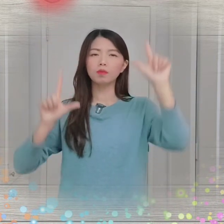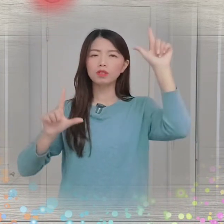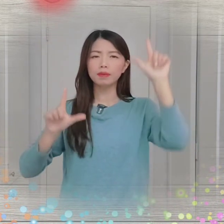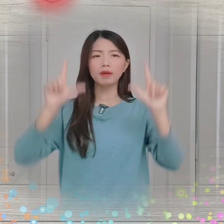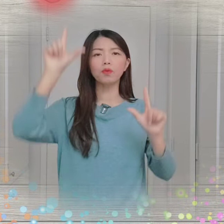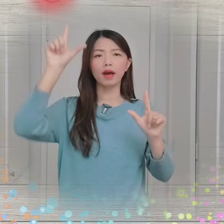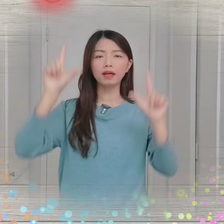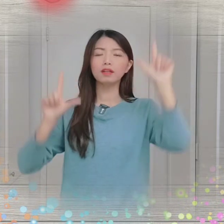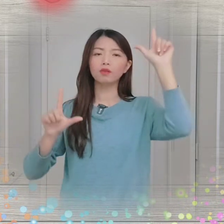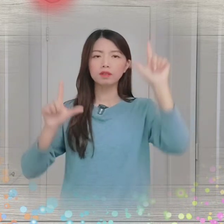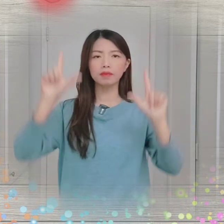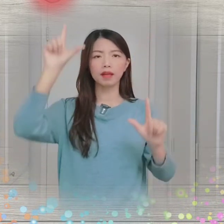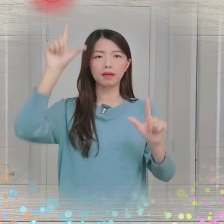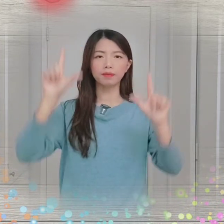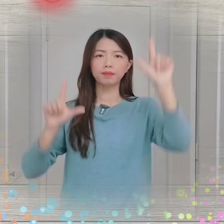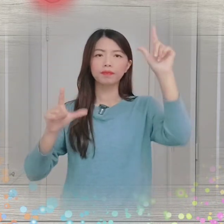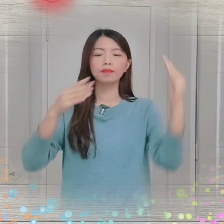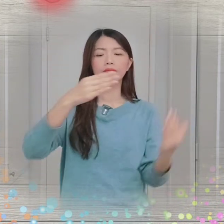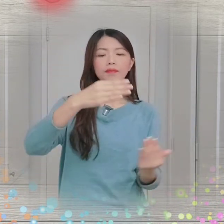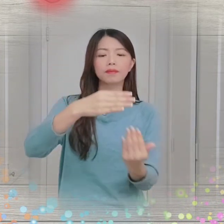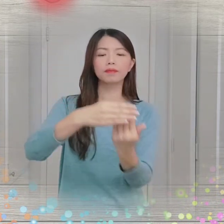모습이나 모양 이런 뜻입니다.